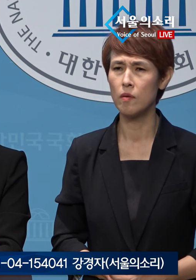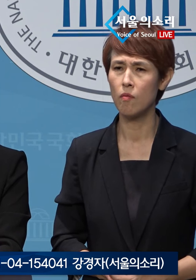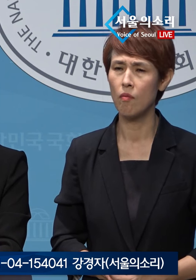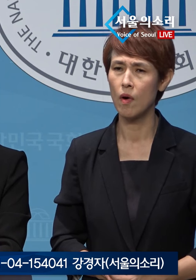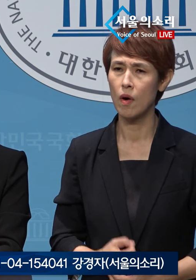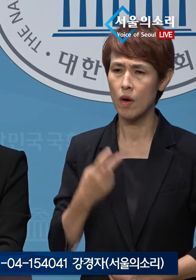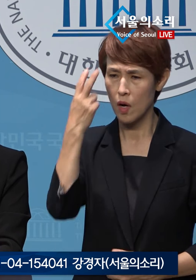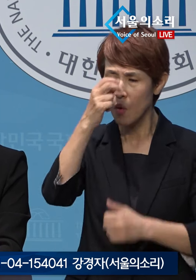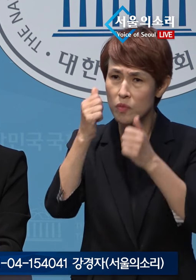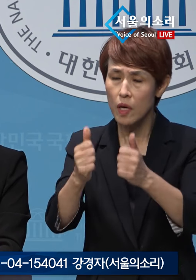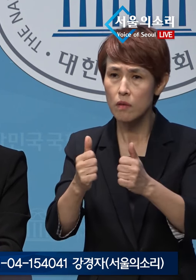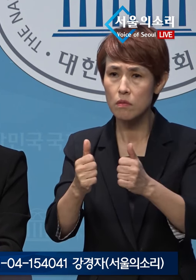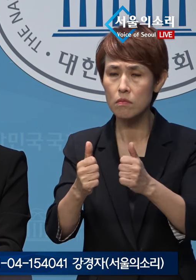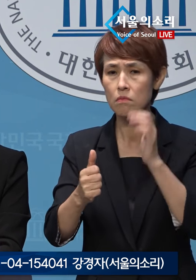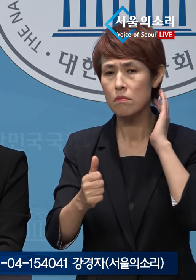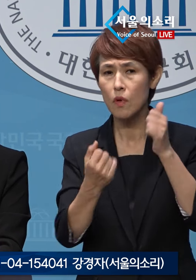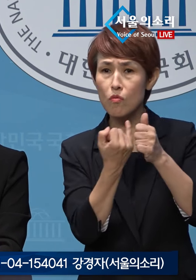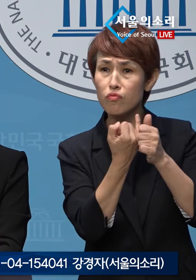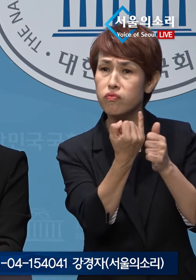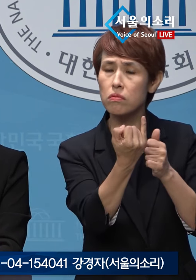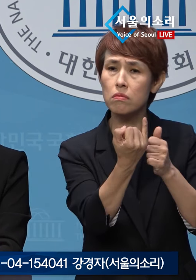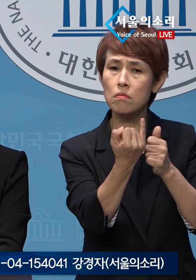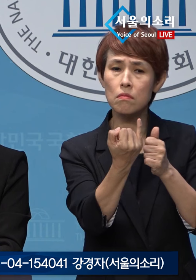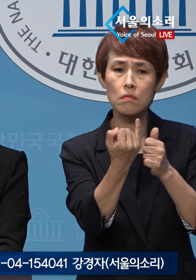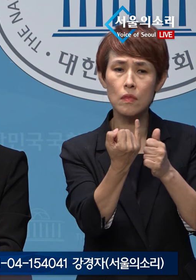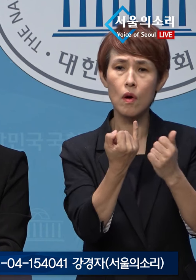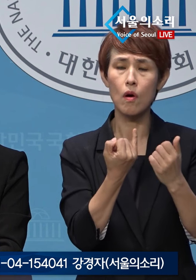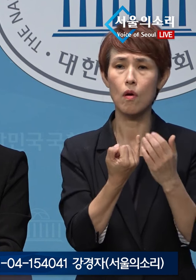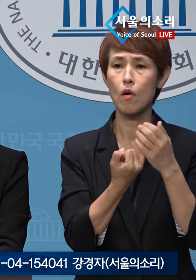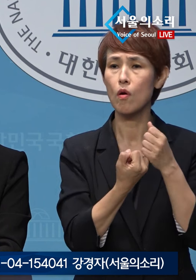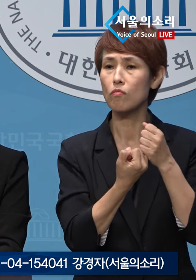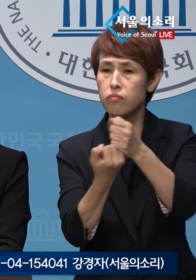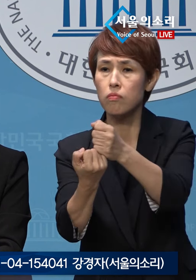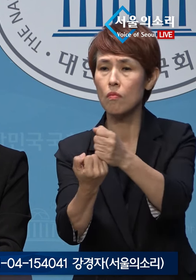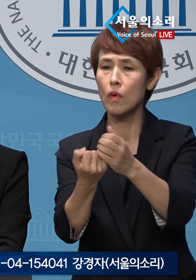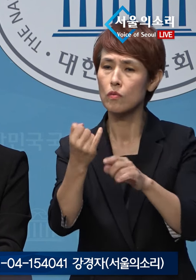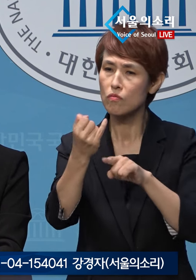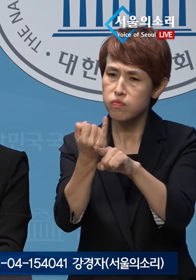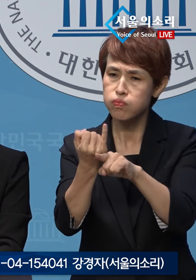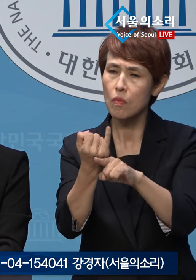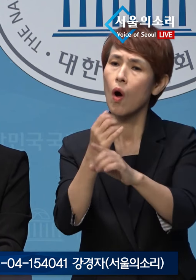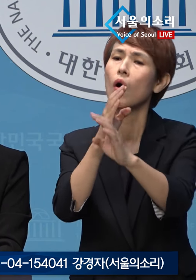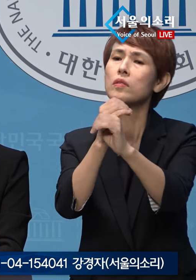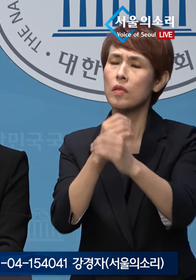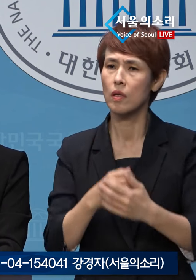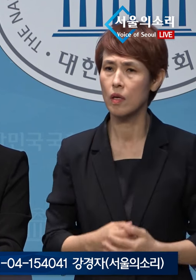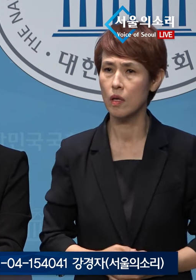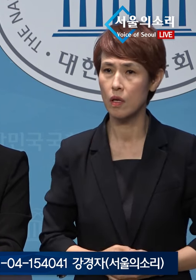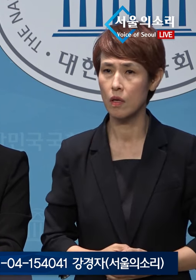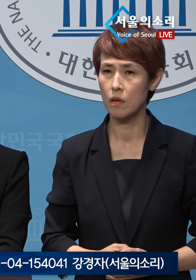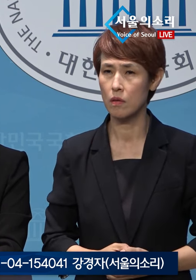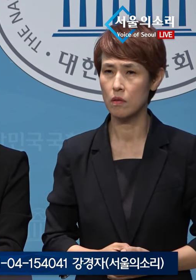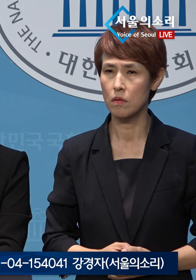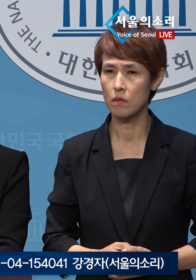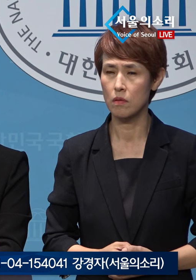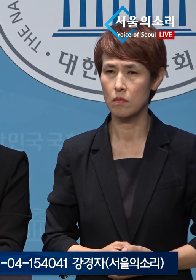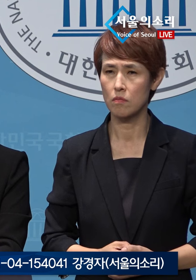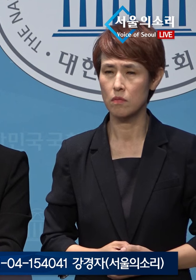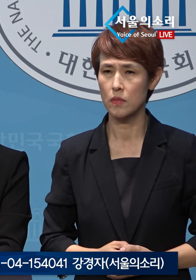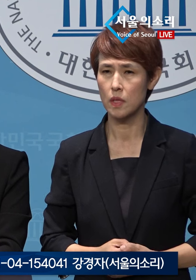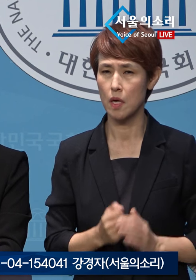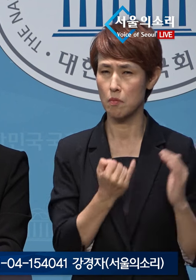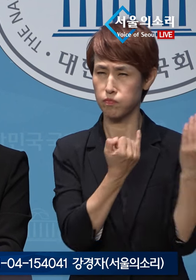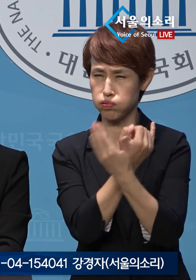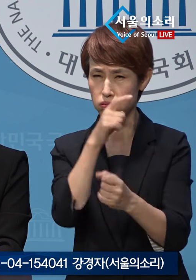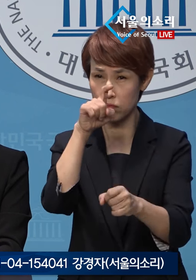도대체 검찰은 김건희 여사는 언제쯤 소환 조사할 계획입니까? 방탄용 수사로 시간만 질질